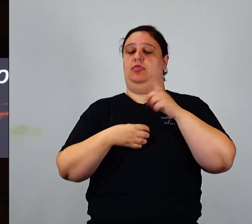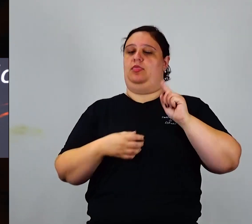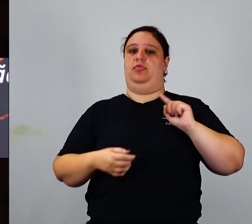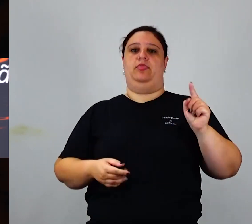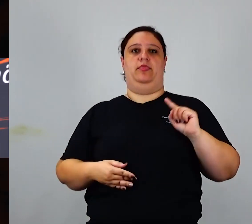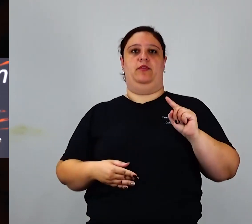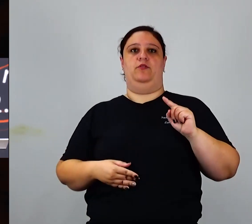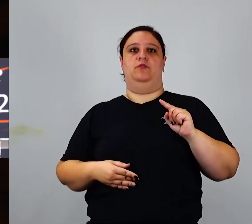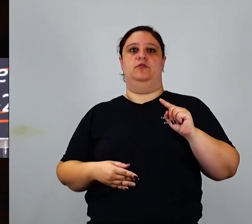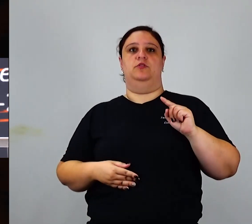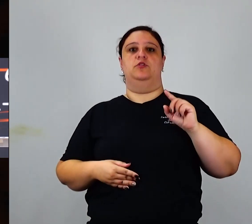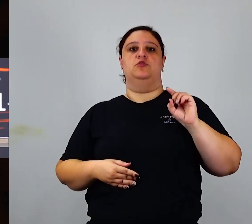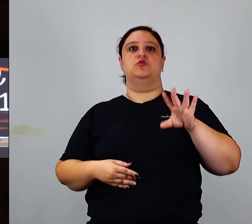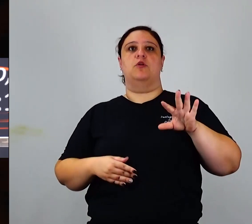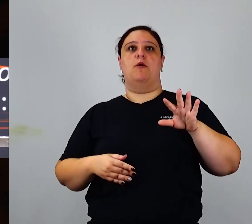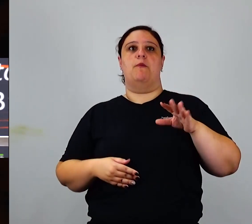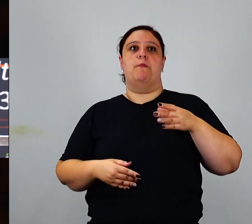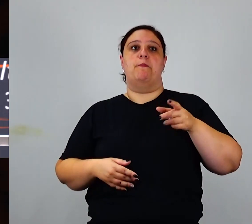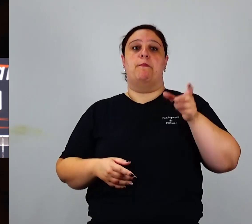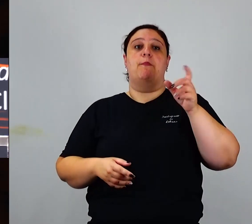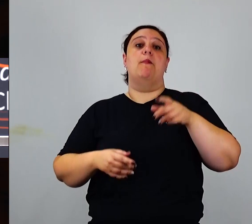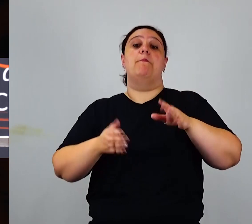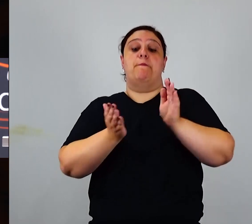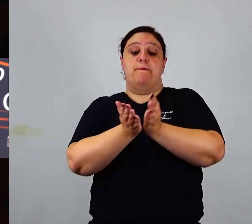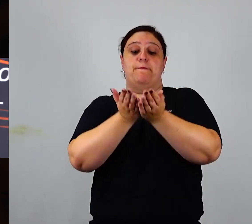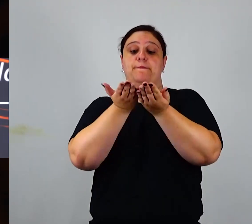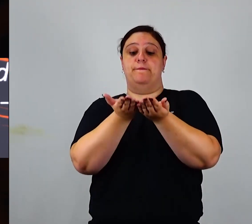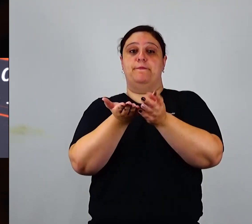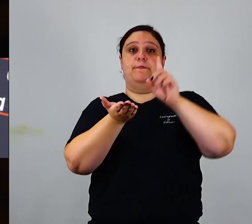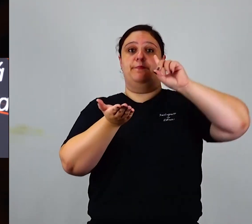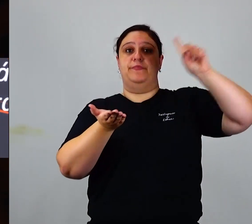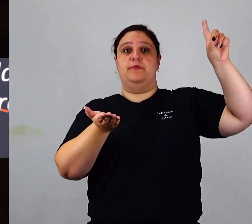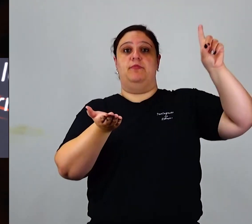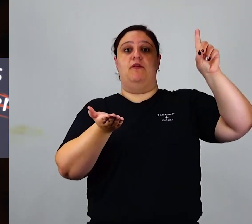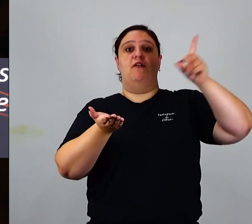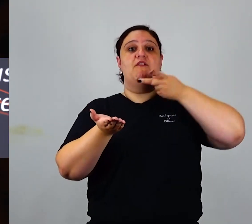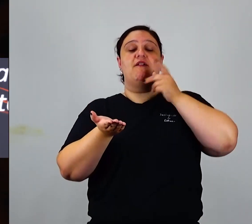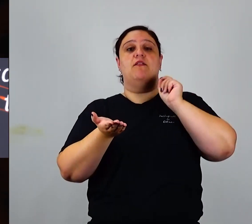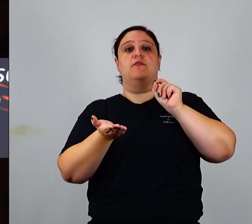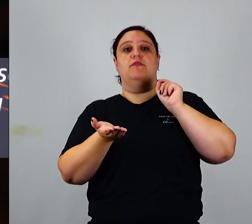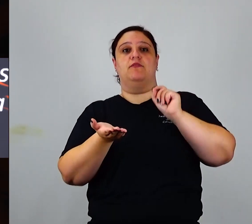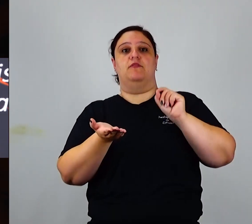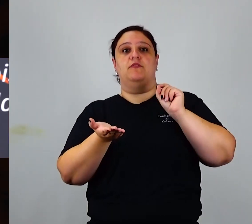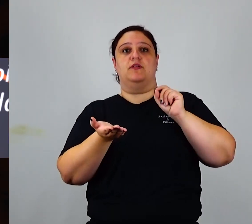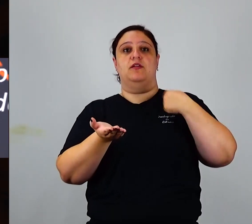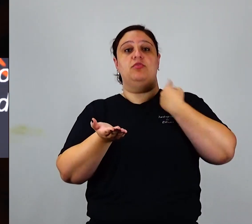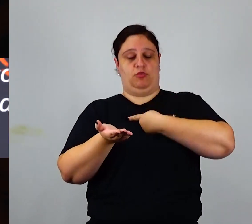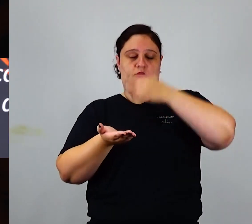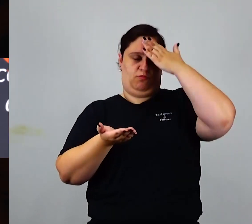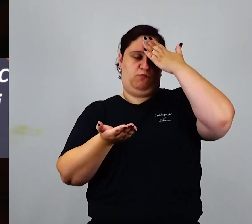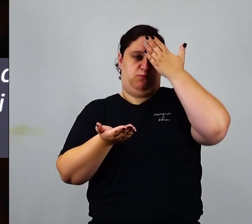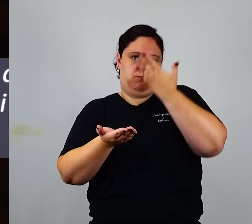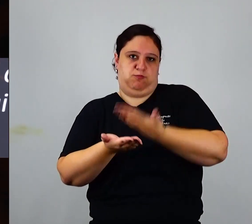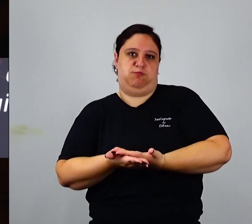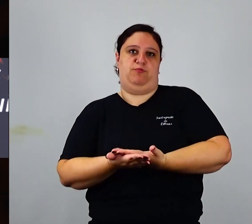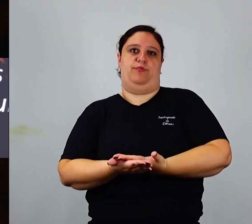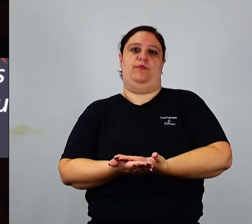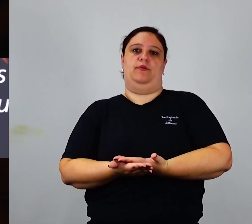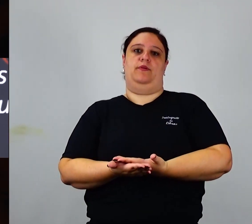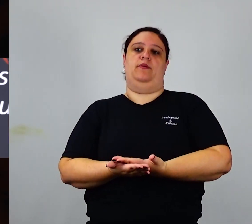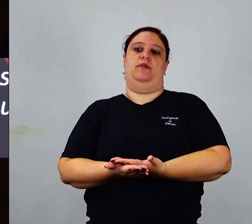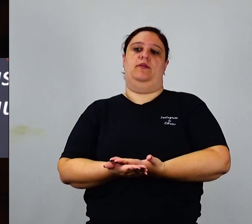Depende do que a palavra fala. E a palavra diz o seguinte, que quando nós cremos no Senhor,